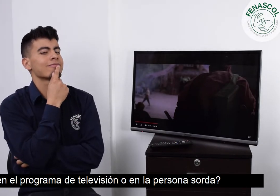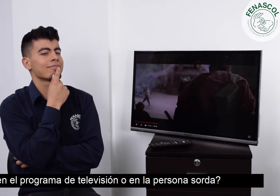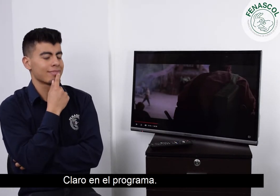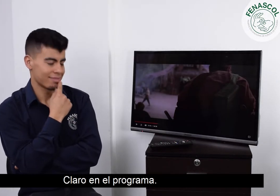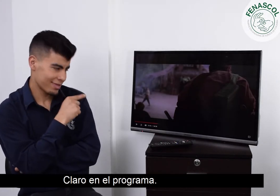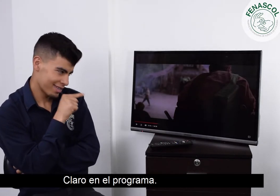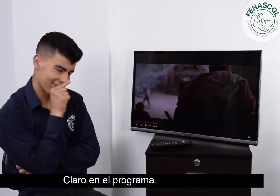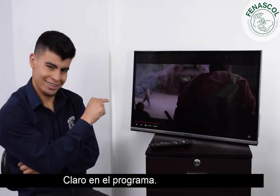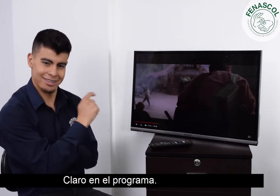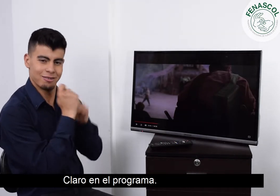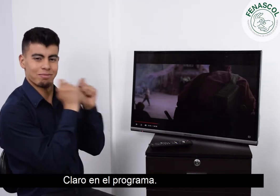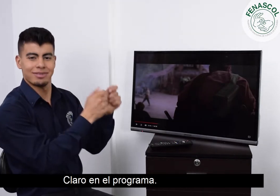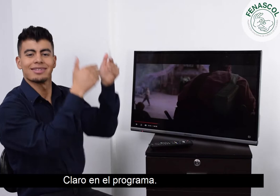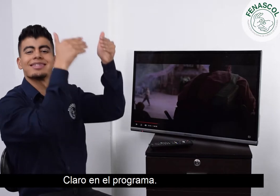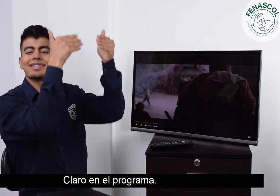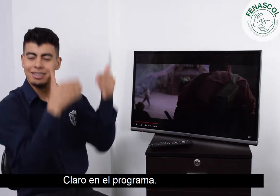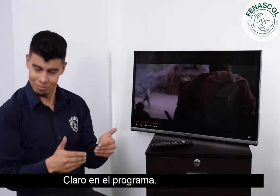claro en el programa